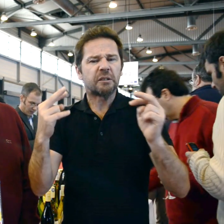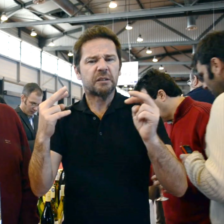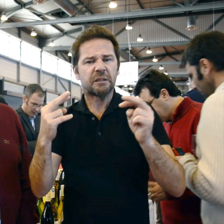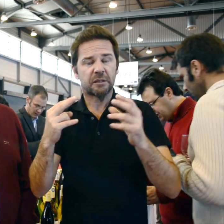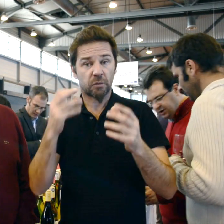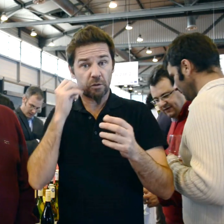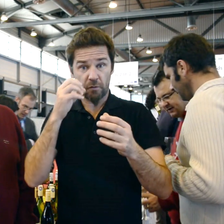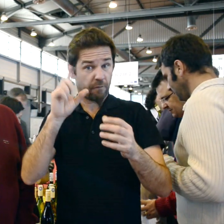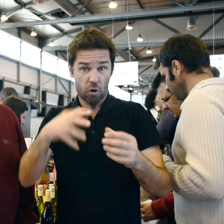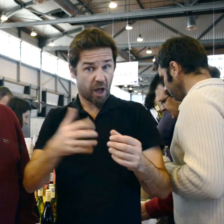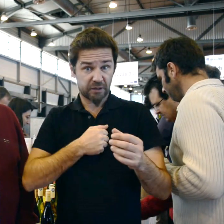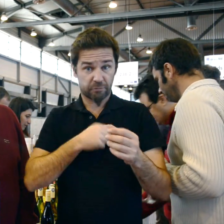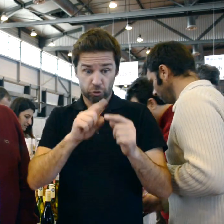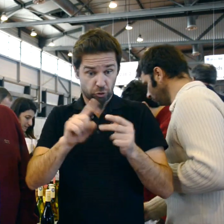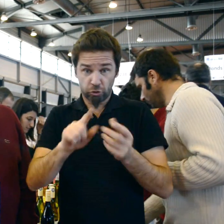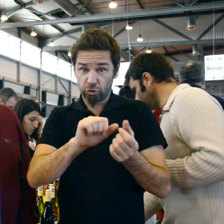les choses changent et que les